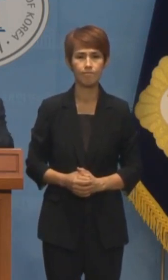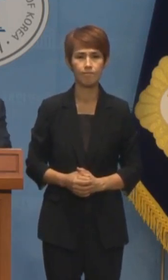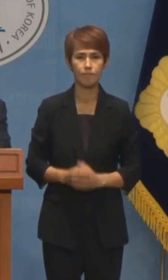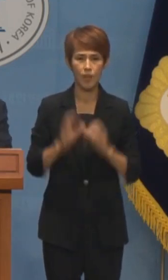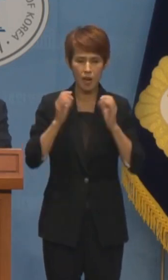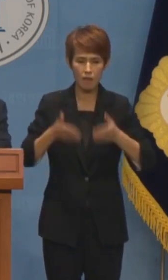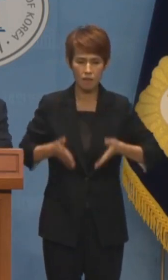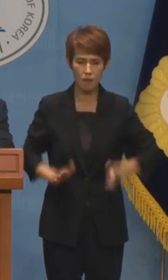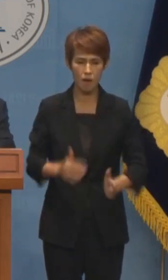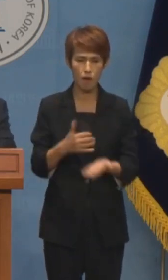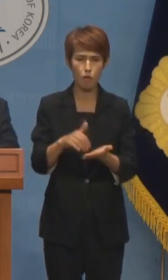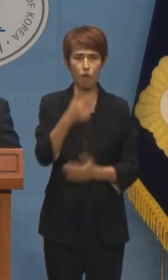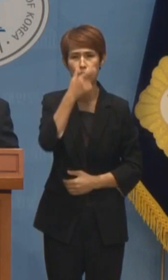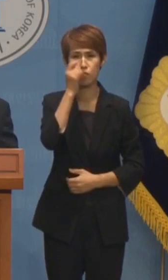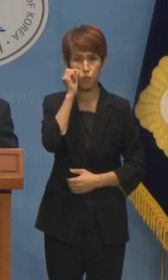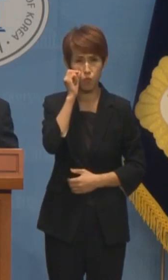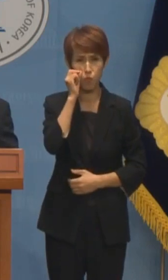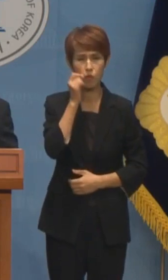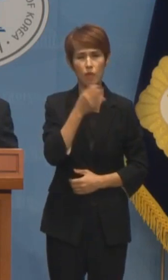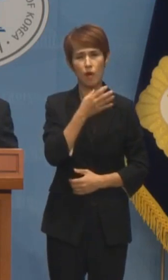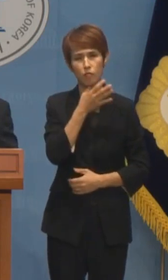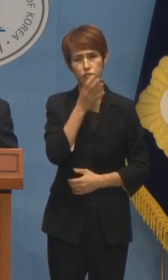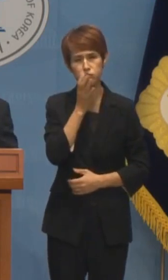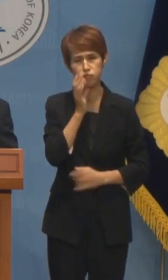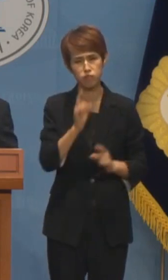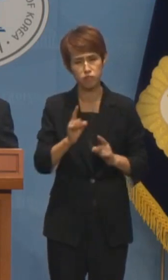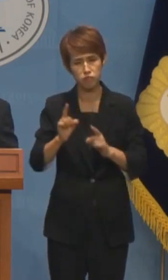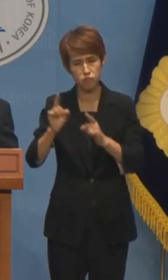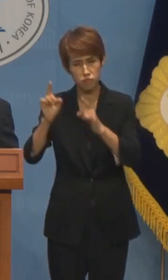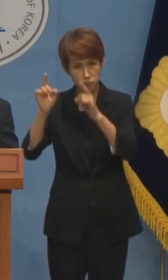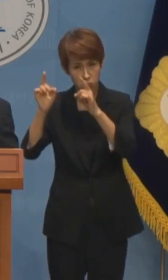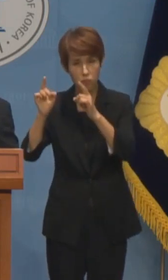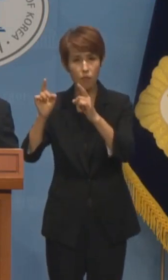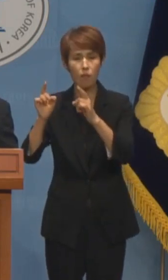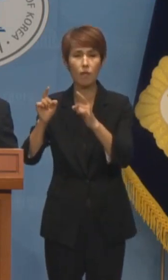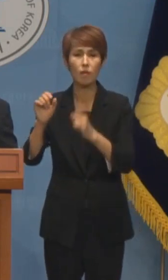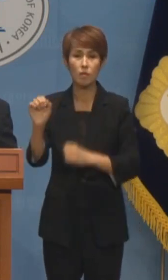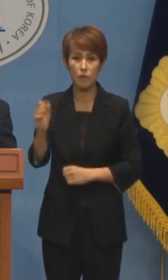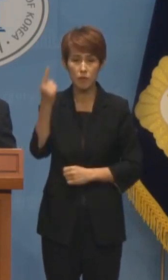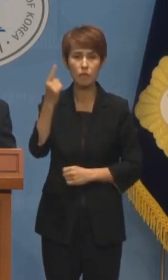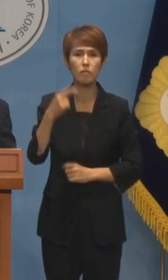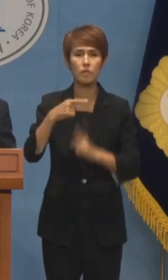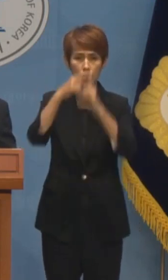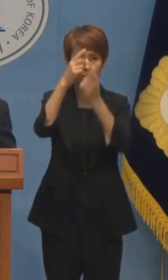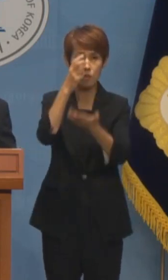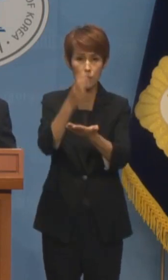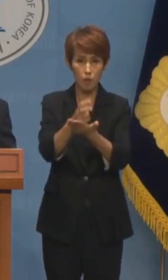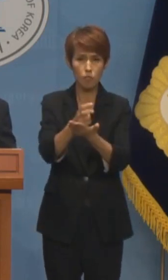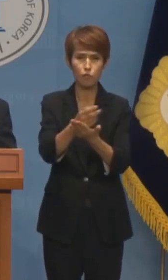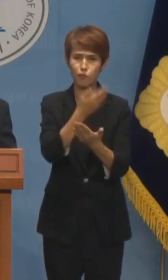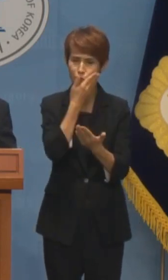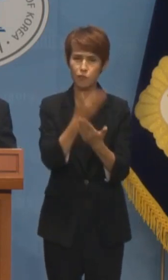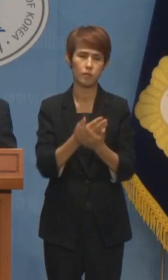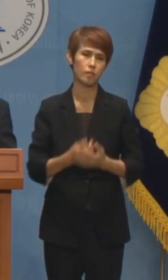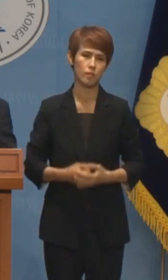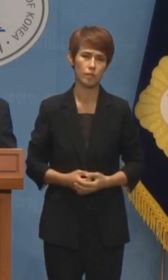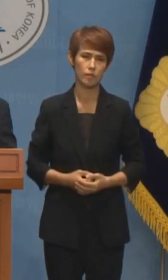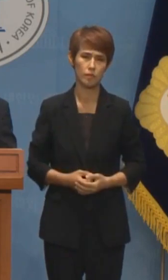저출생 고령화 위기를 맞아 간호 업무의 중요성은 점점 확대되고 있습니다.